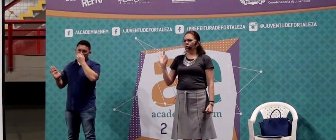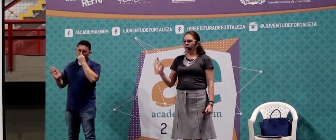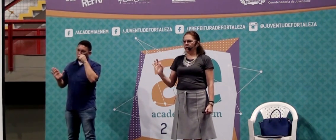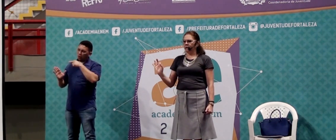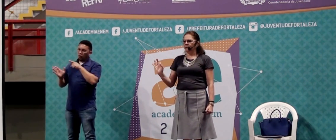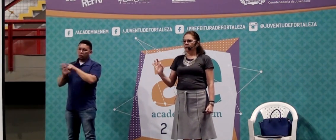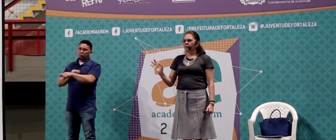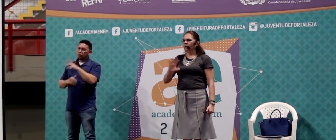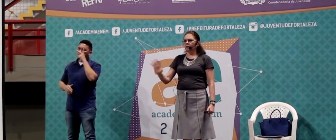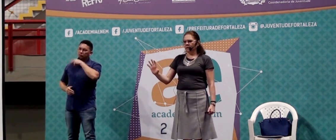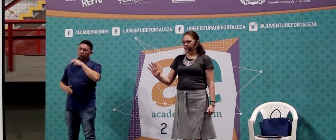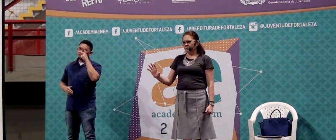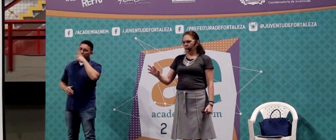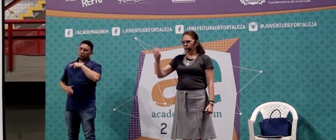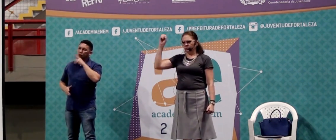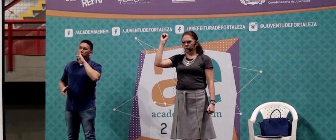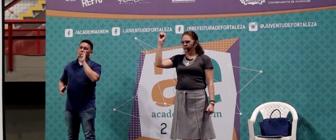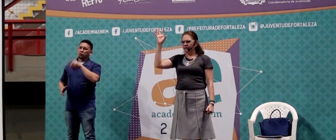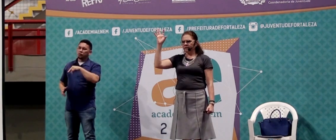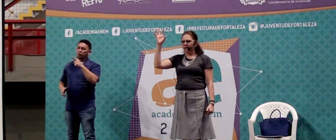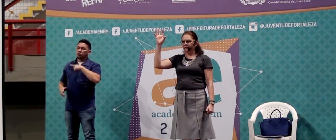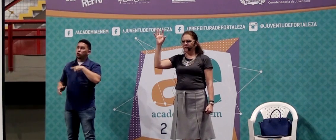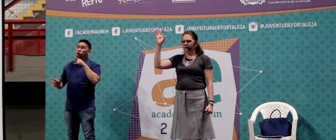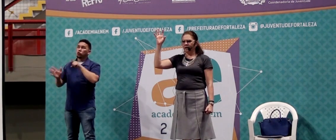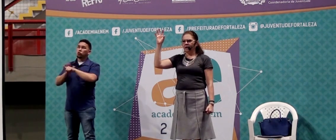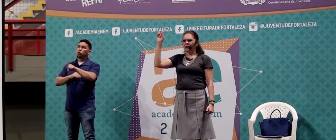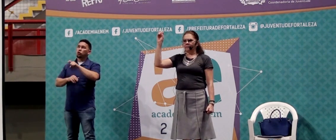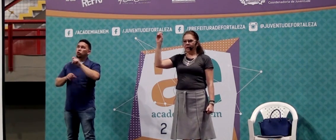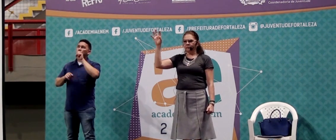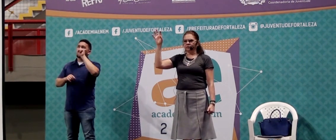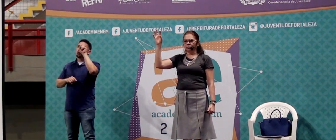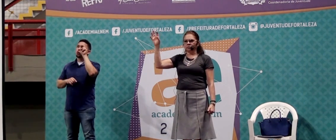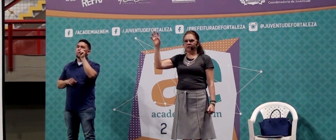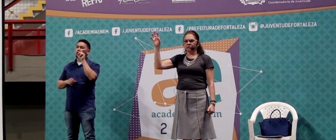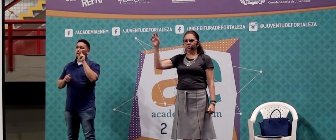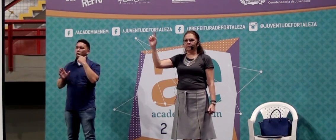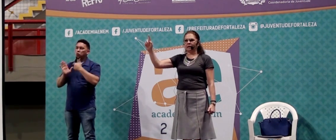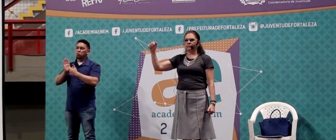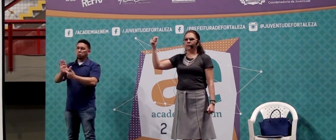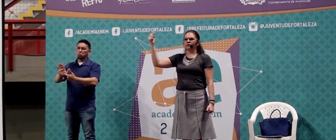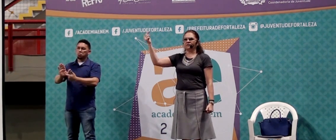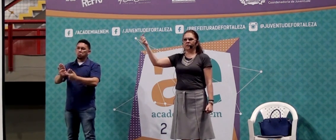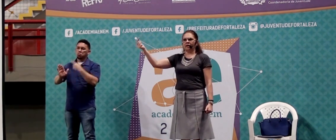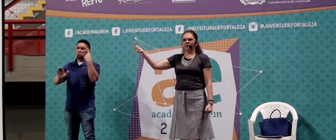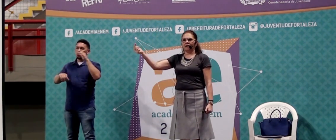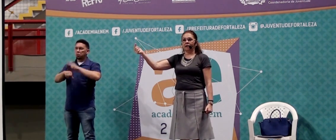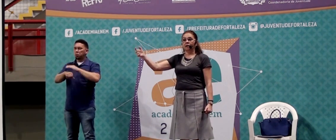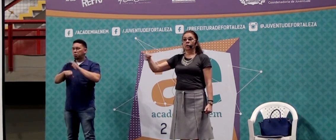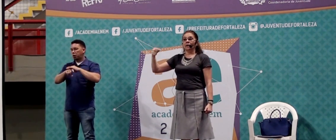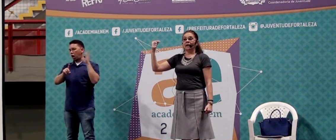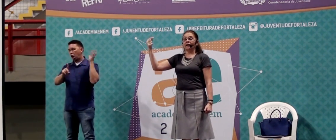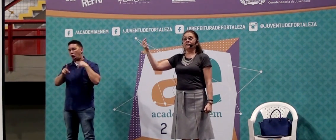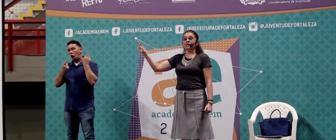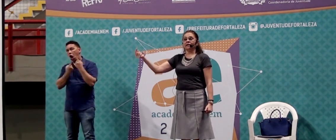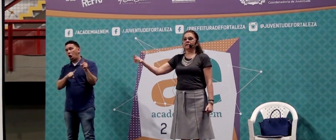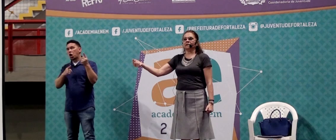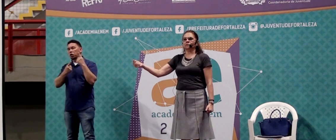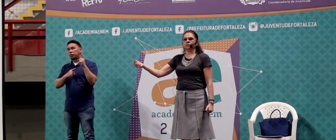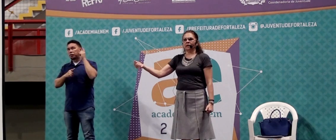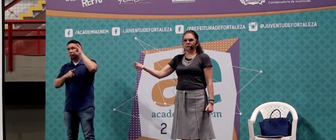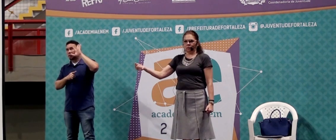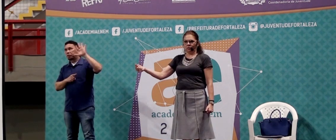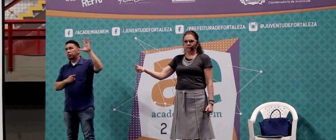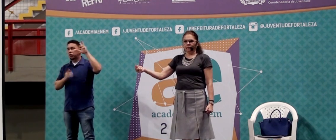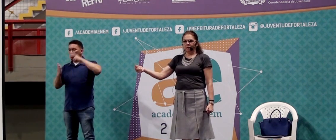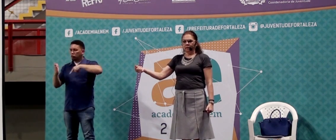pergunta retórica. Não respondam, só faça levar a pergunta no texto para provocar uma